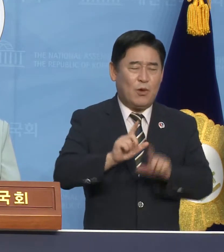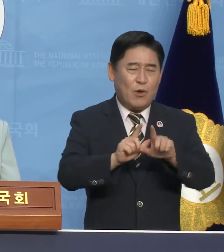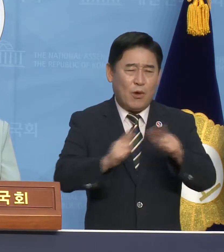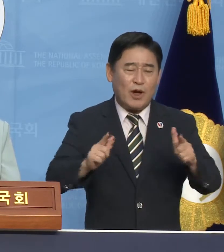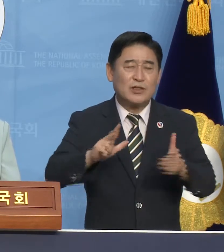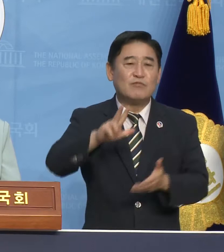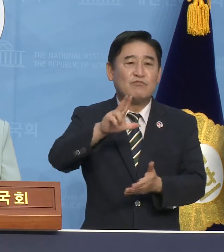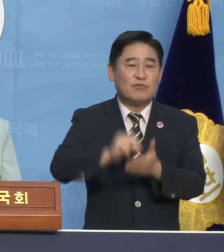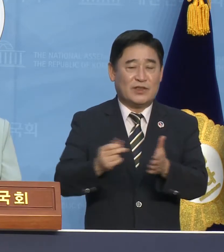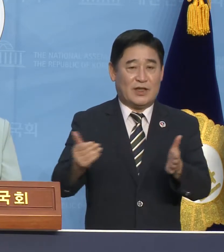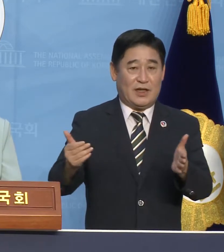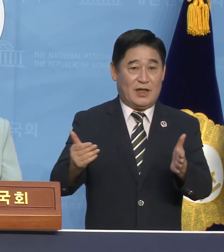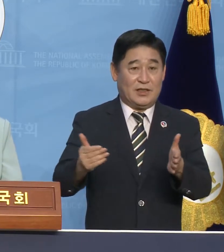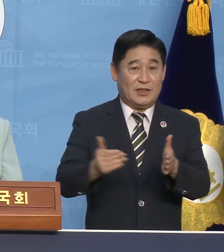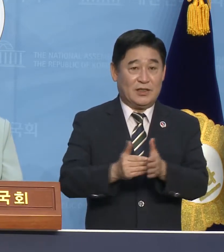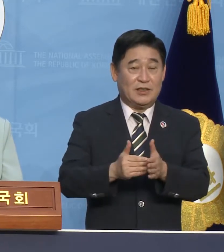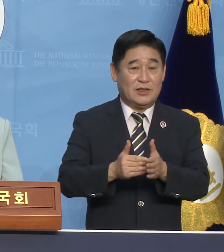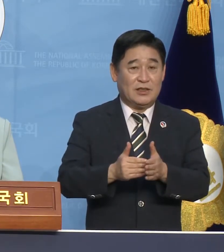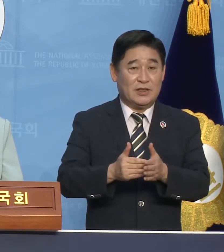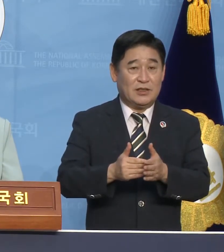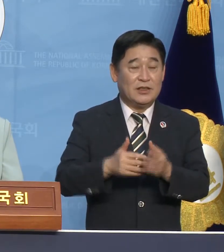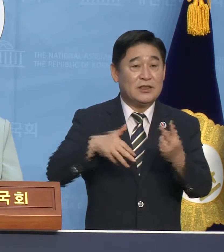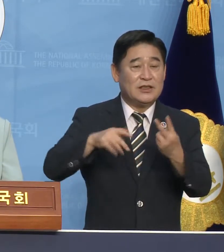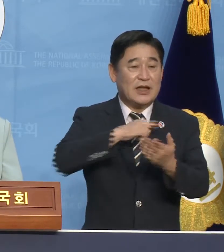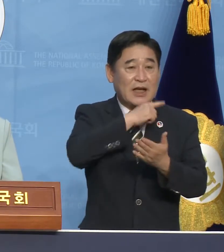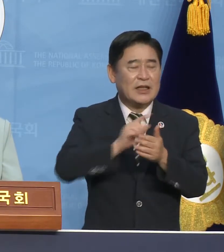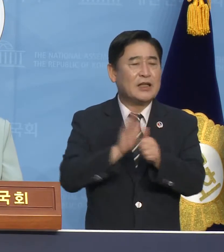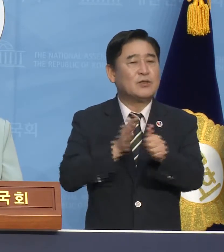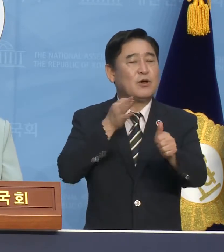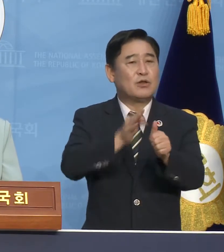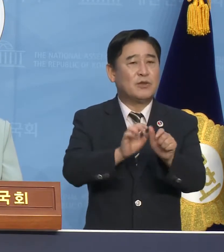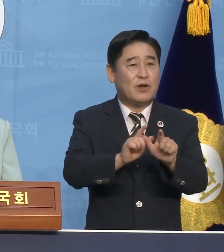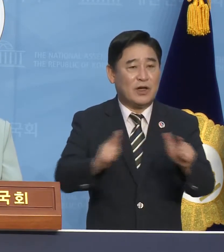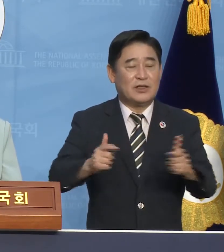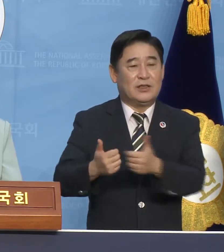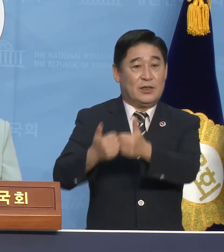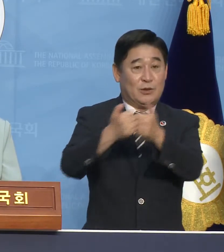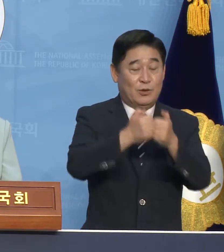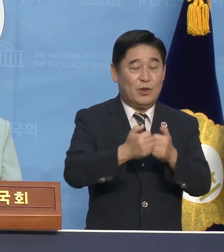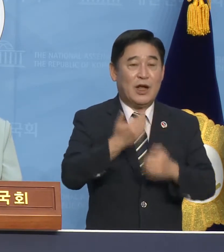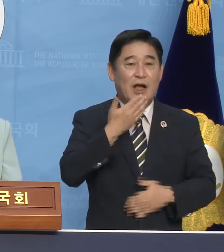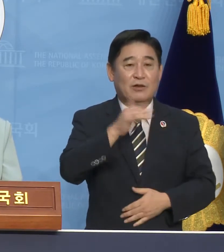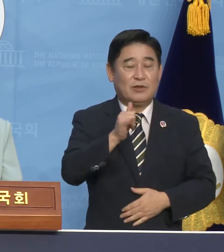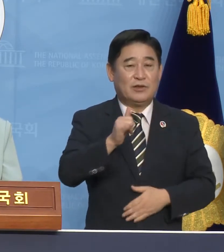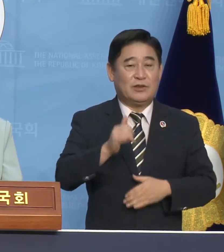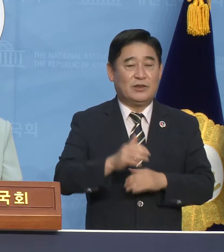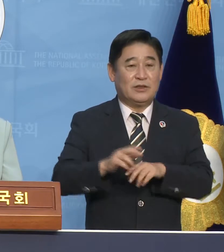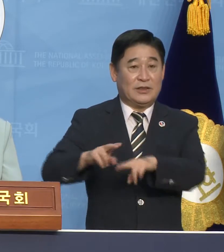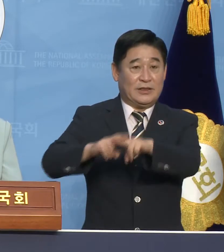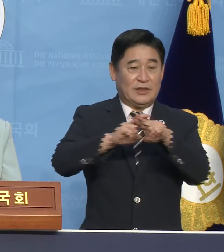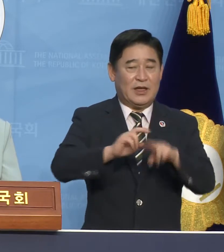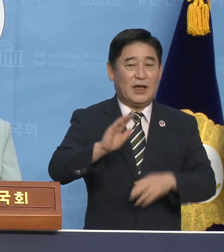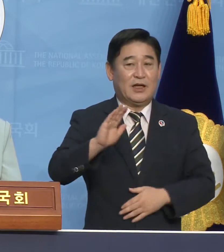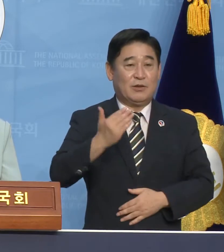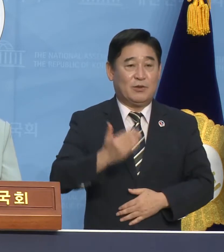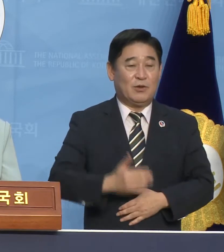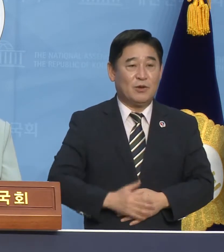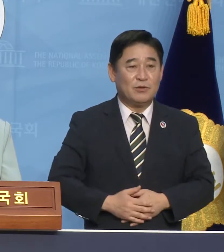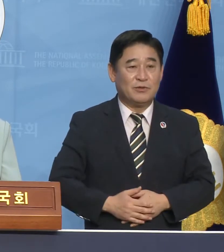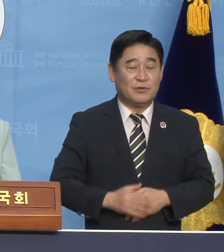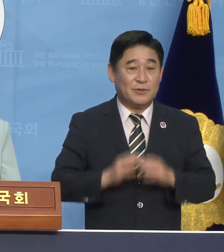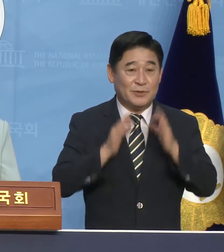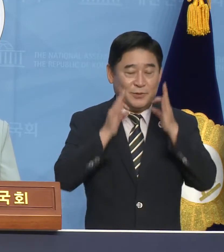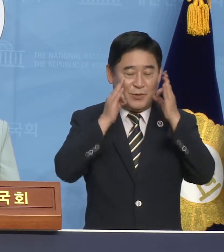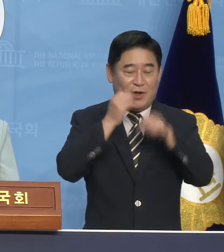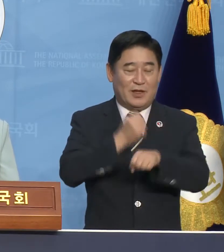다양한 현안들까지 2차 재난지원금을 비롯한 다양한 현안들까지 논의하는 현실적인 자리가 될 수 있도록 노력해